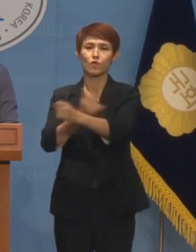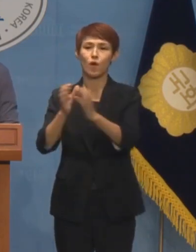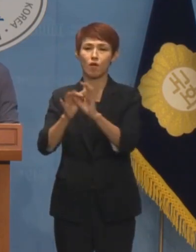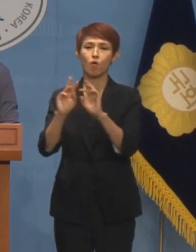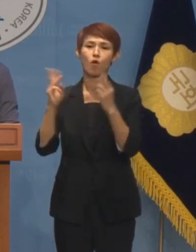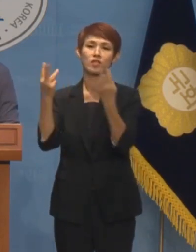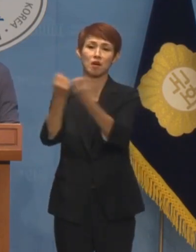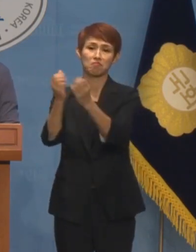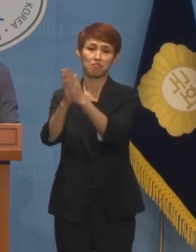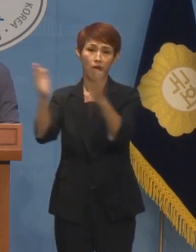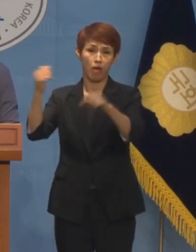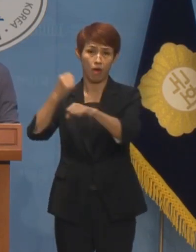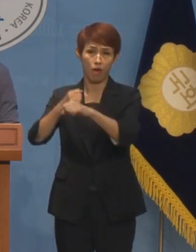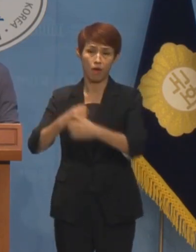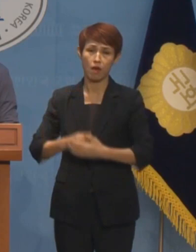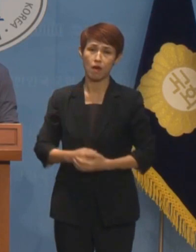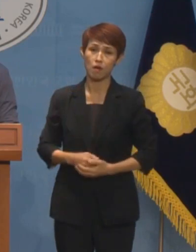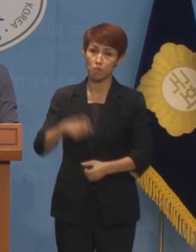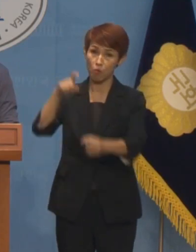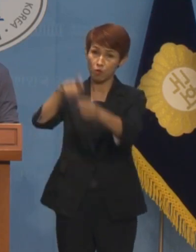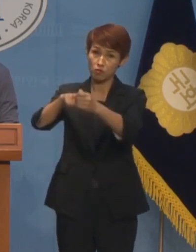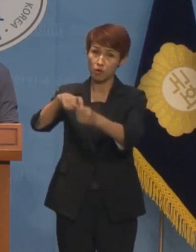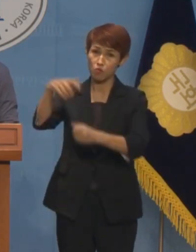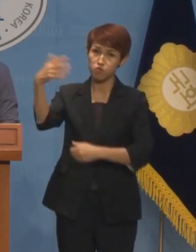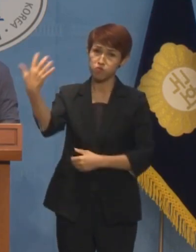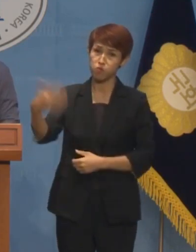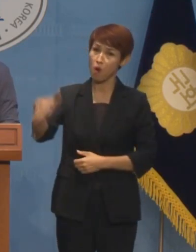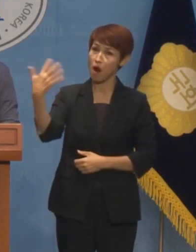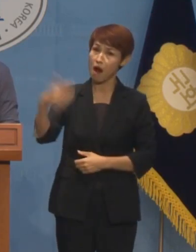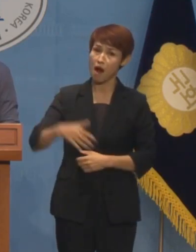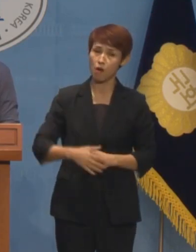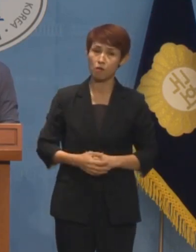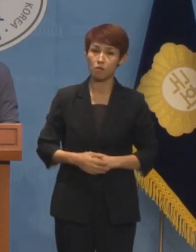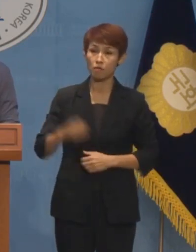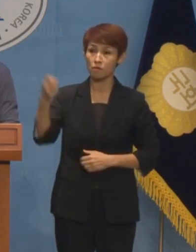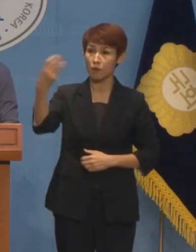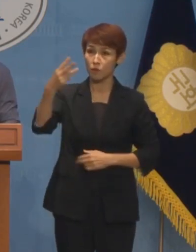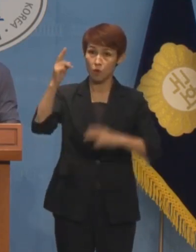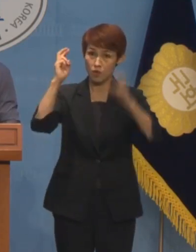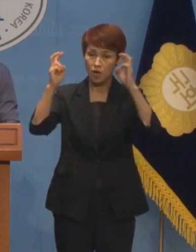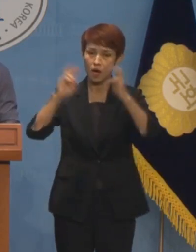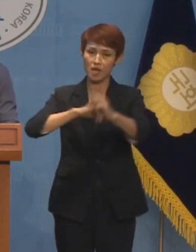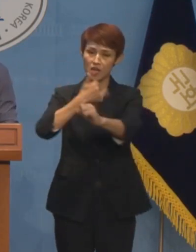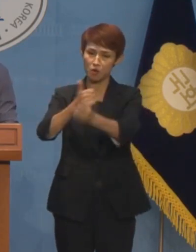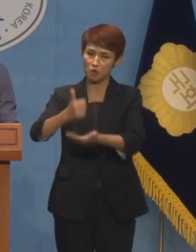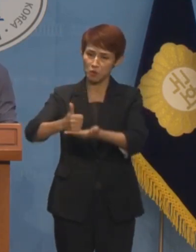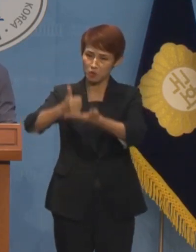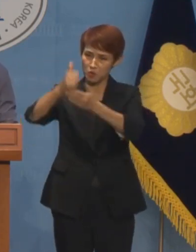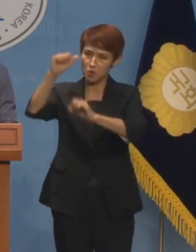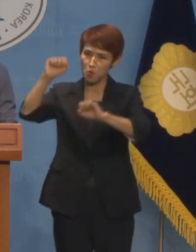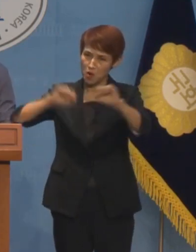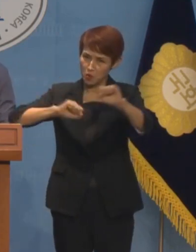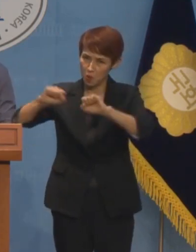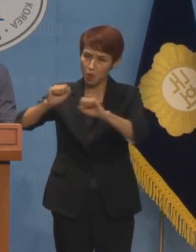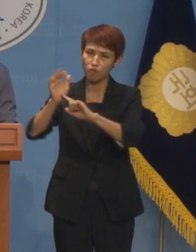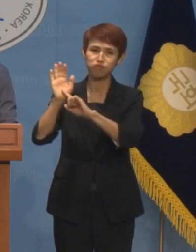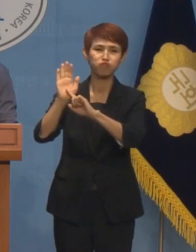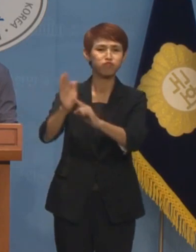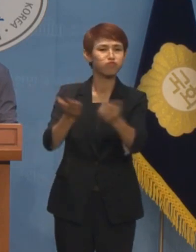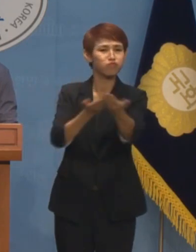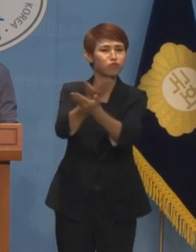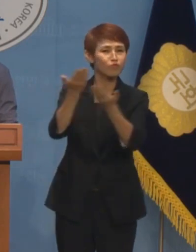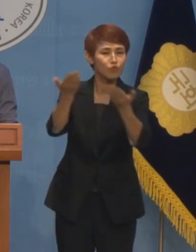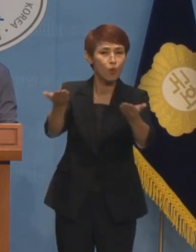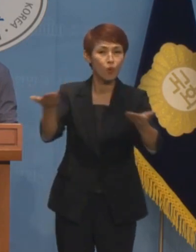합니다. 취지가 참으로 거창합니다. 삼성전자의 인권 존중 활동을 공유하고 노동 및